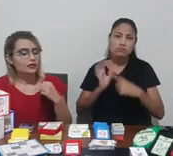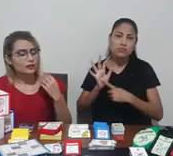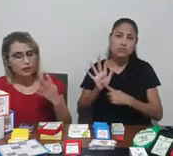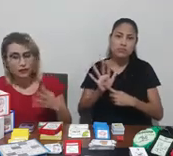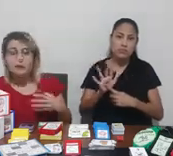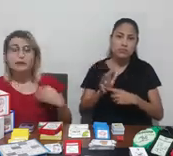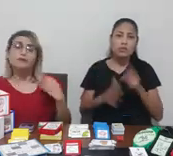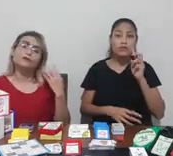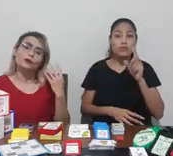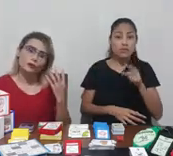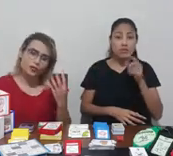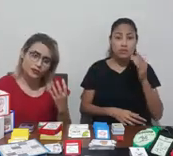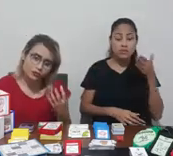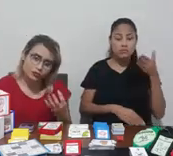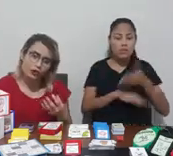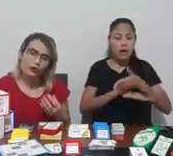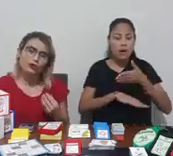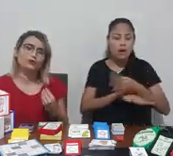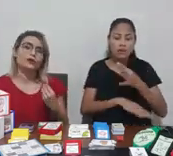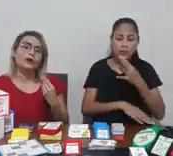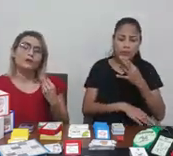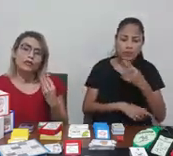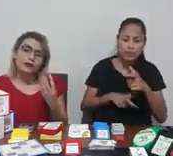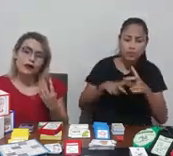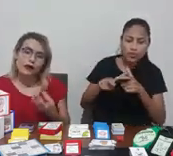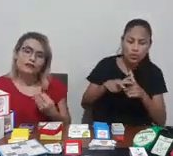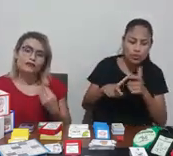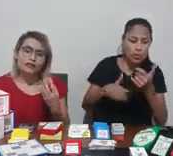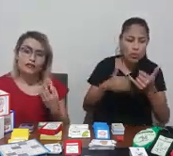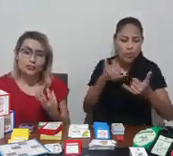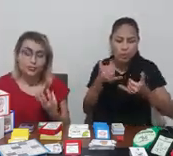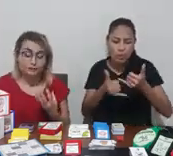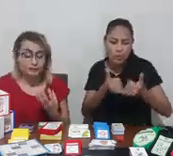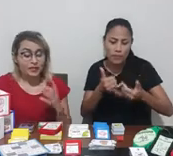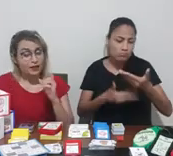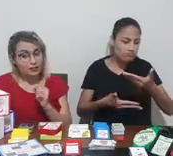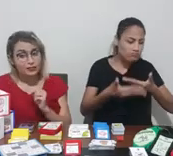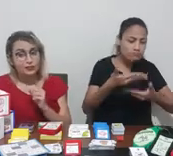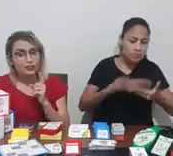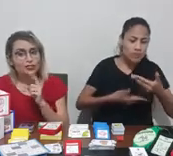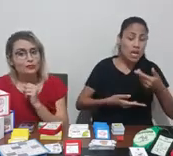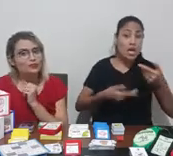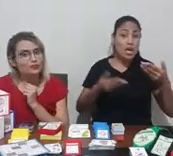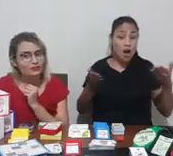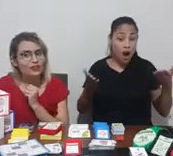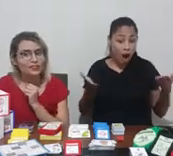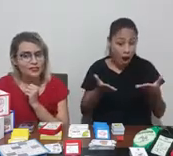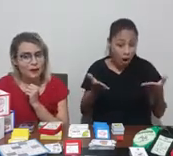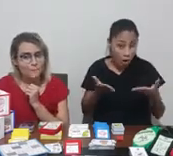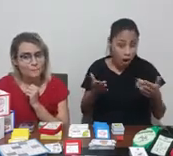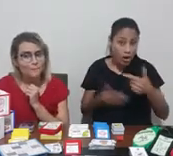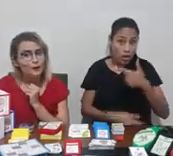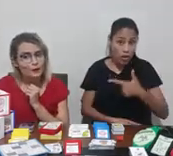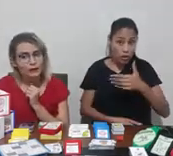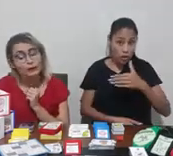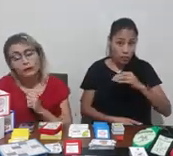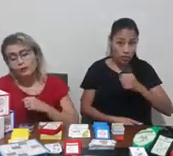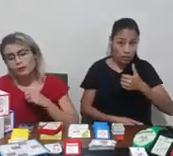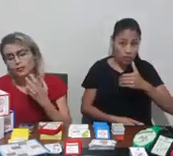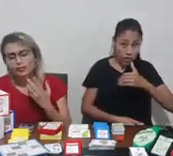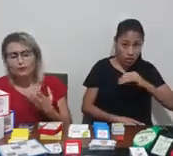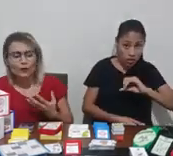você ia e conhecia os jogos, brincava, interagia. Esse ano nós temos um diferencial. Por